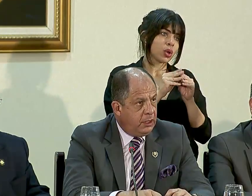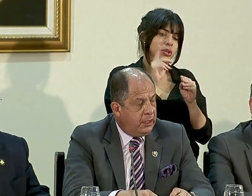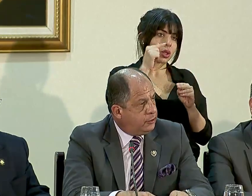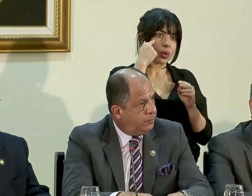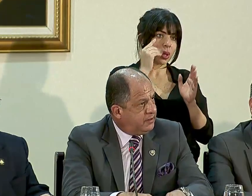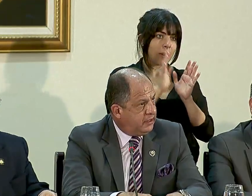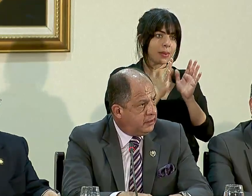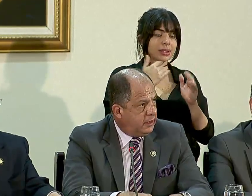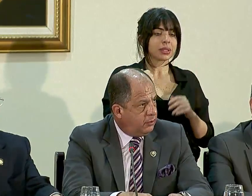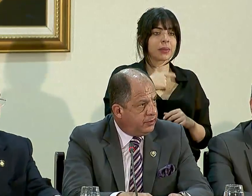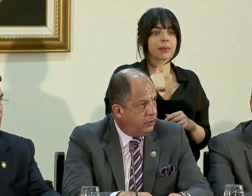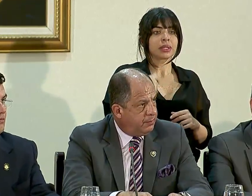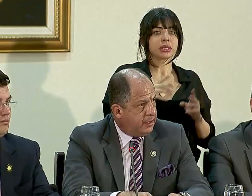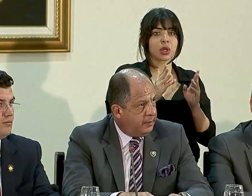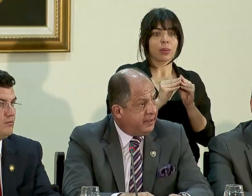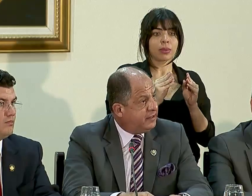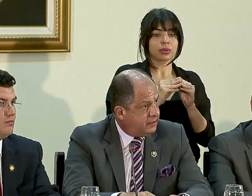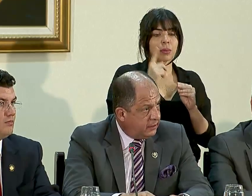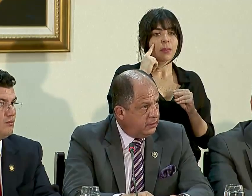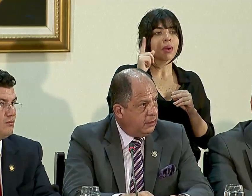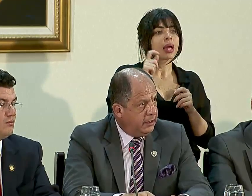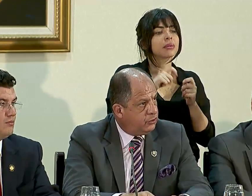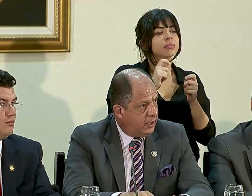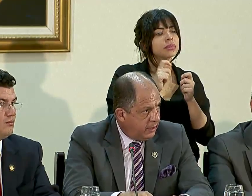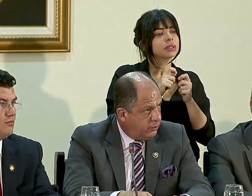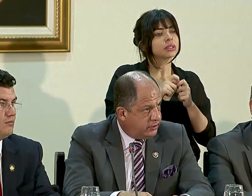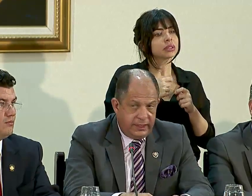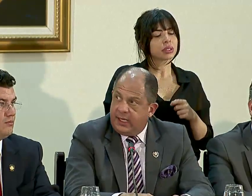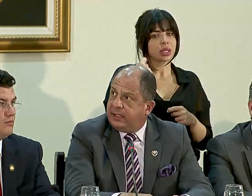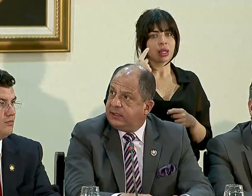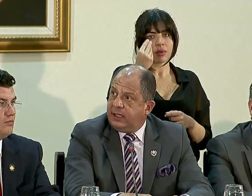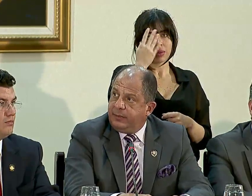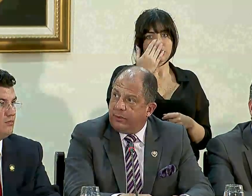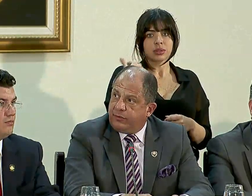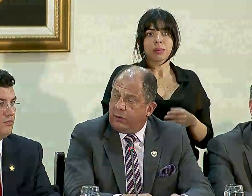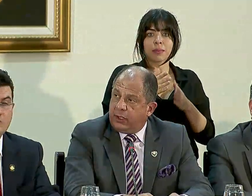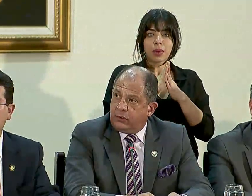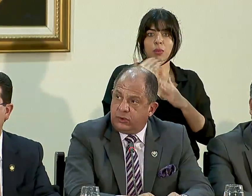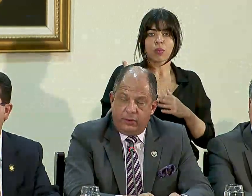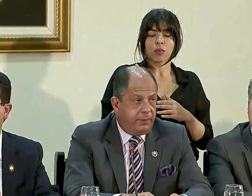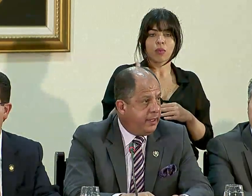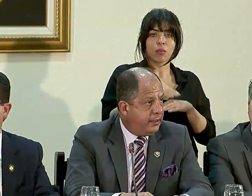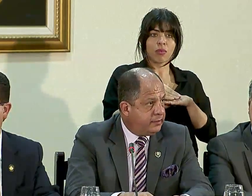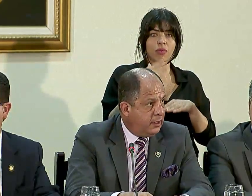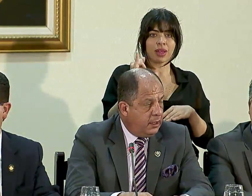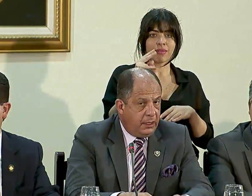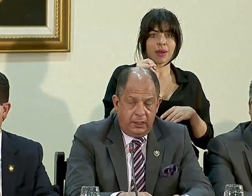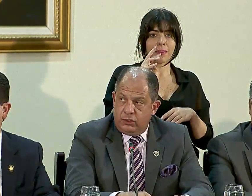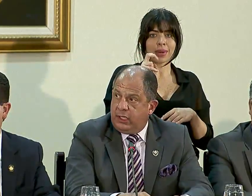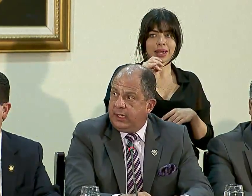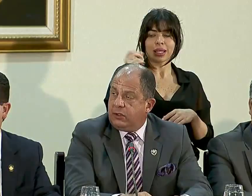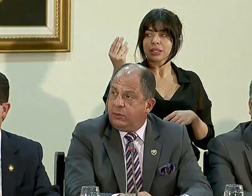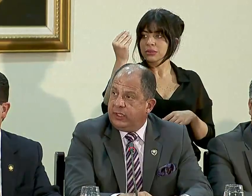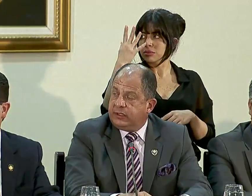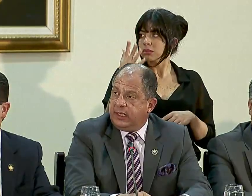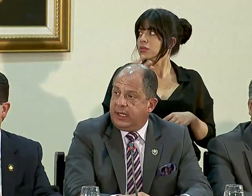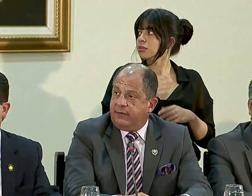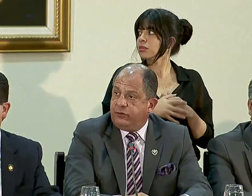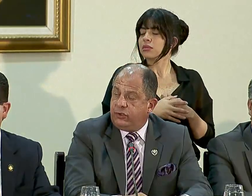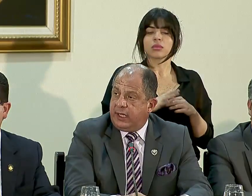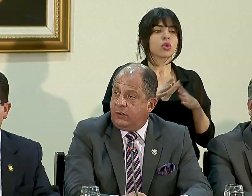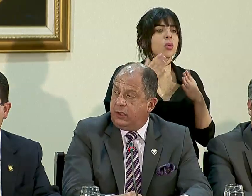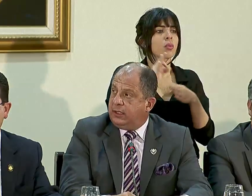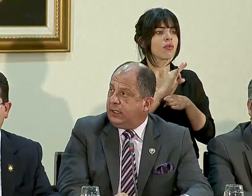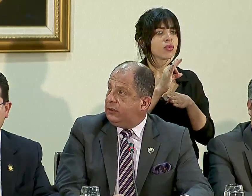ampliado, el señor presidente de la Comisión, para que precise esto que acabo de señalar. Así es que le pido por favor al doctor Iván Brenes que nos diga cómo es que